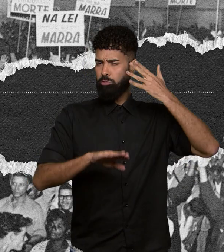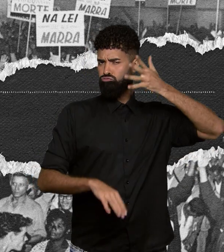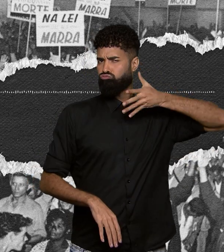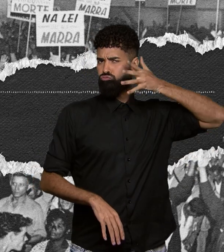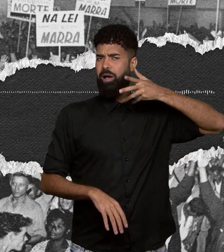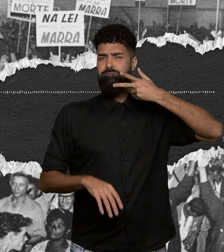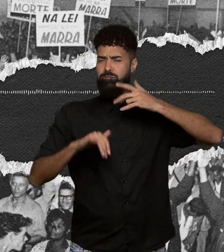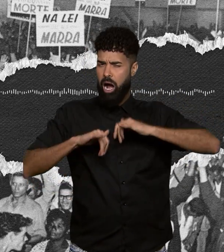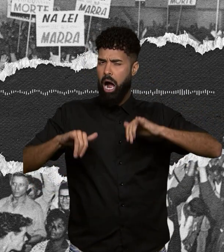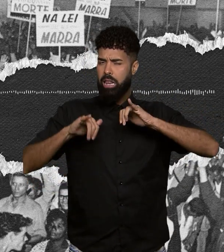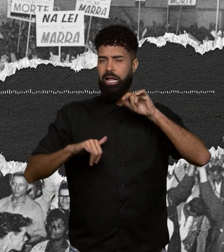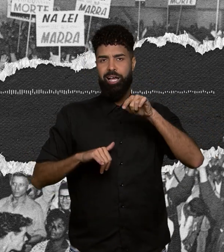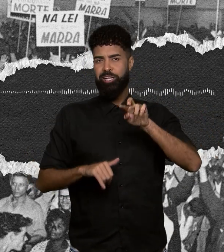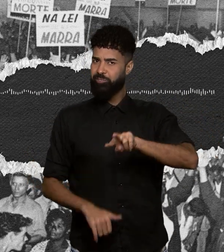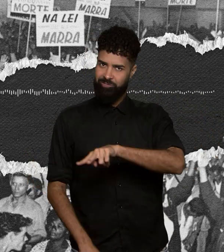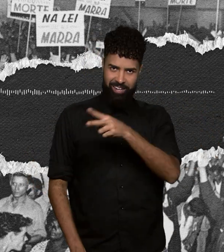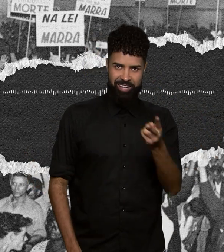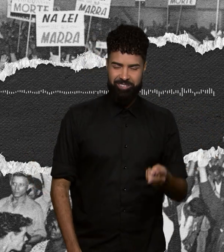bem